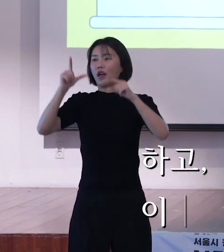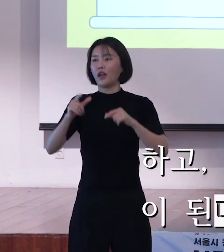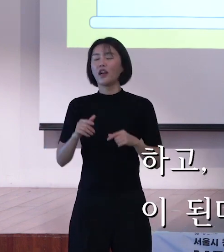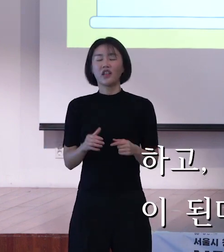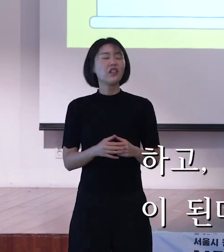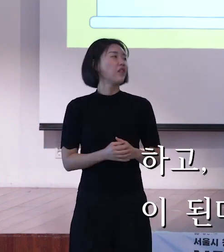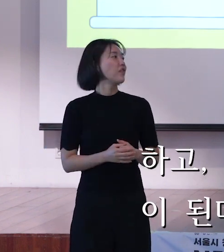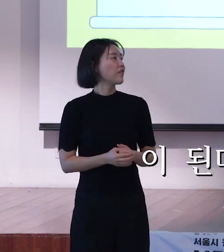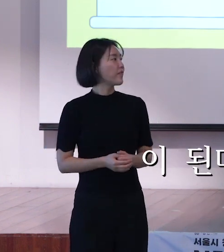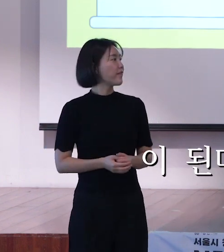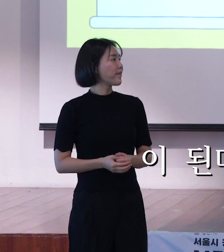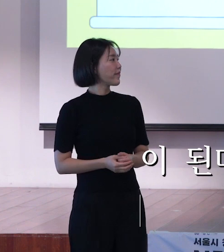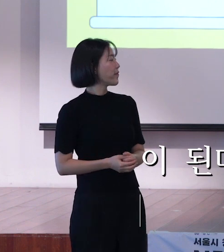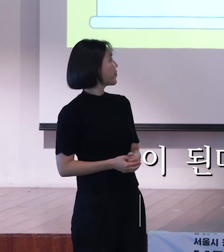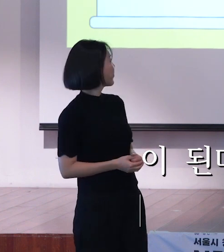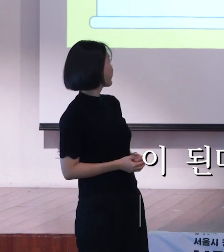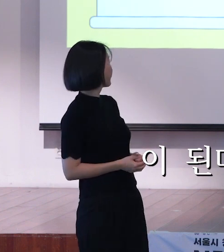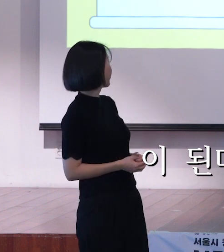된다고 합니다.